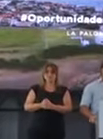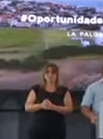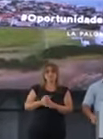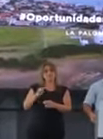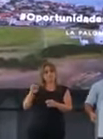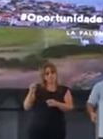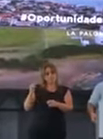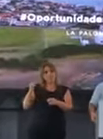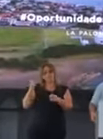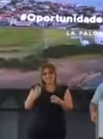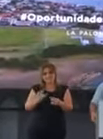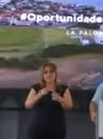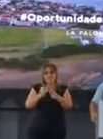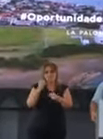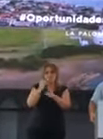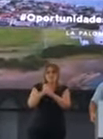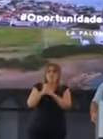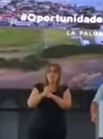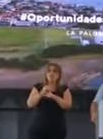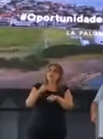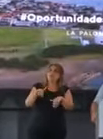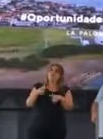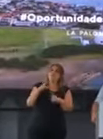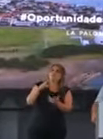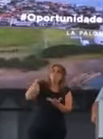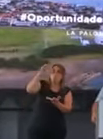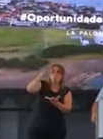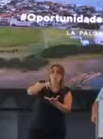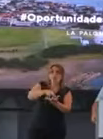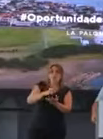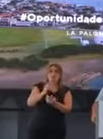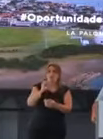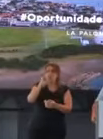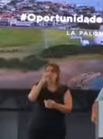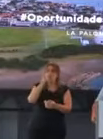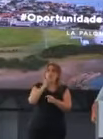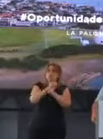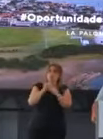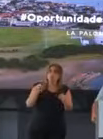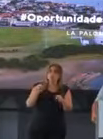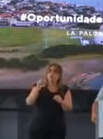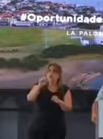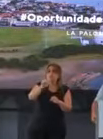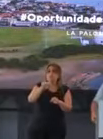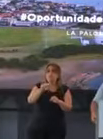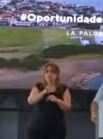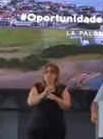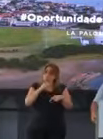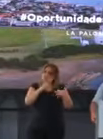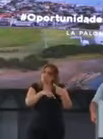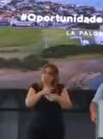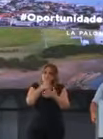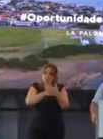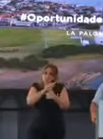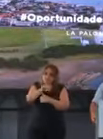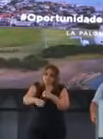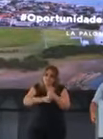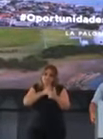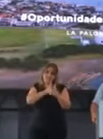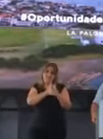exige que en ningún lugar del país dejemos a un uruguayo y no lo demos por perdido? Tenemos que estar al lado de